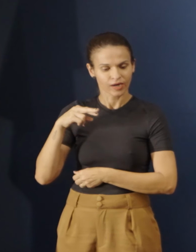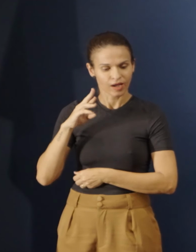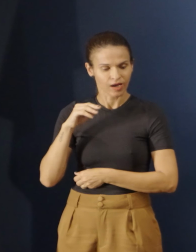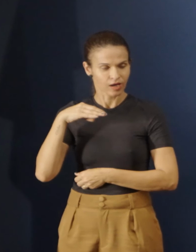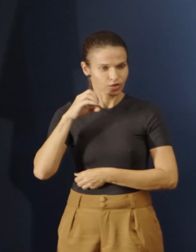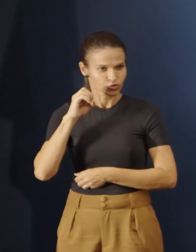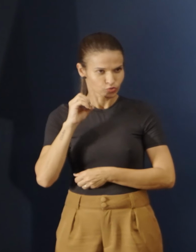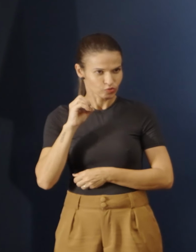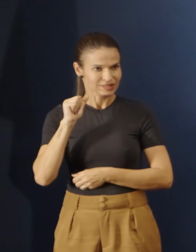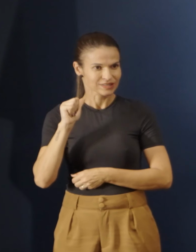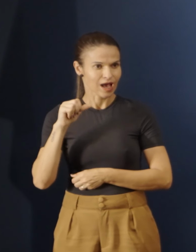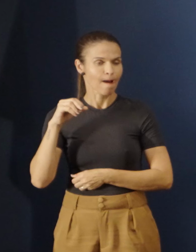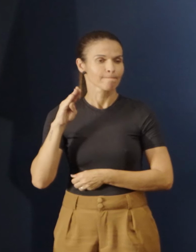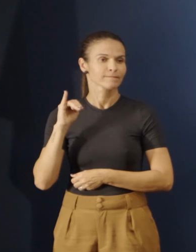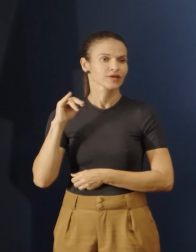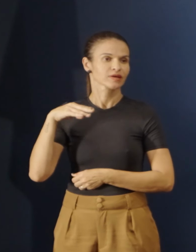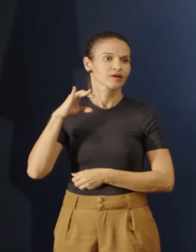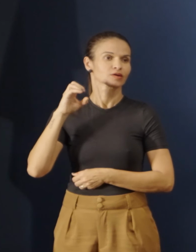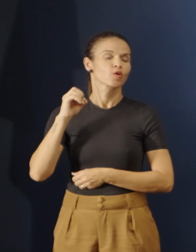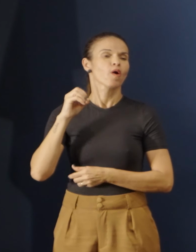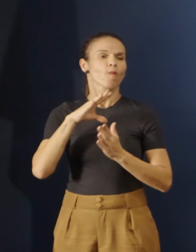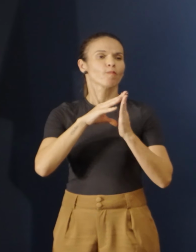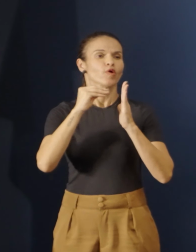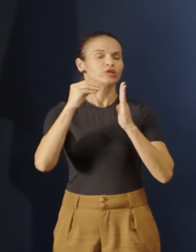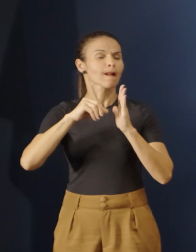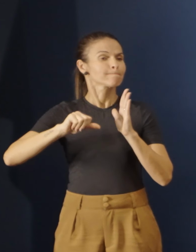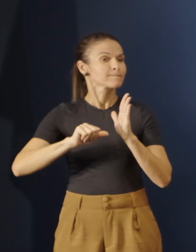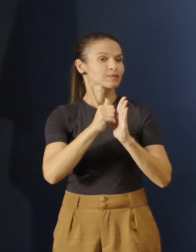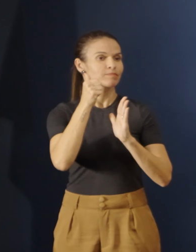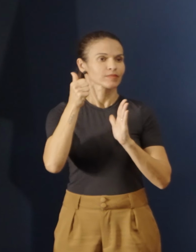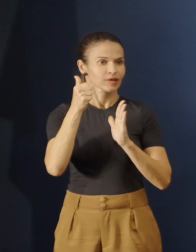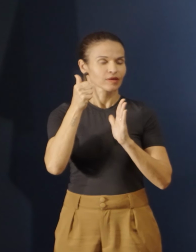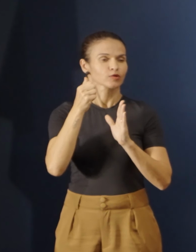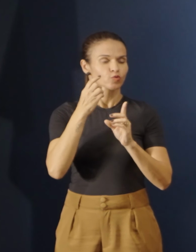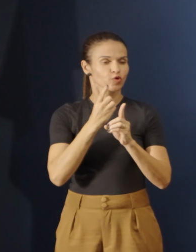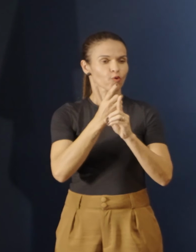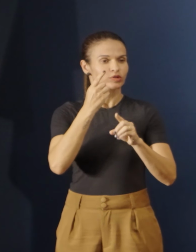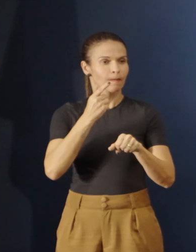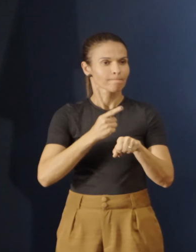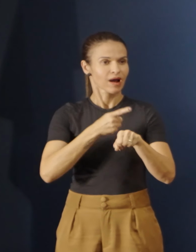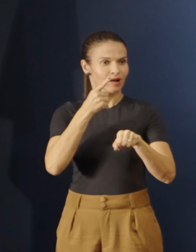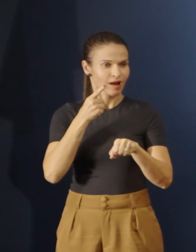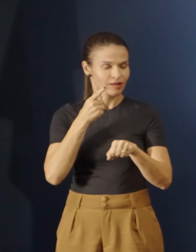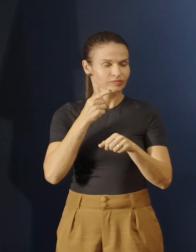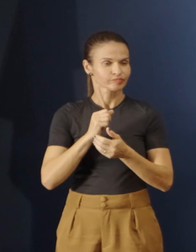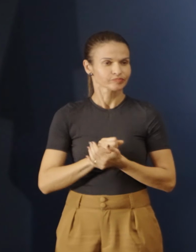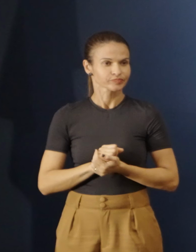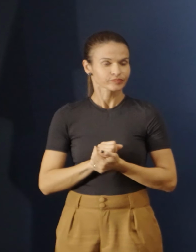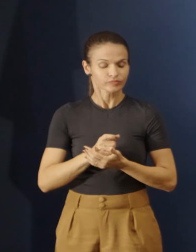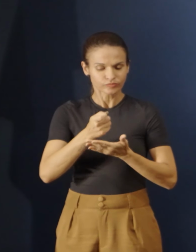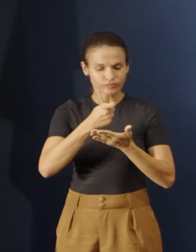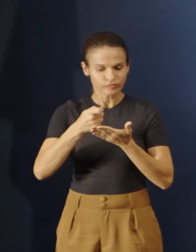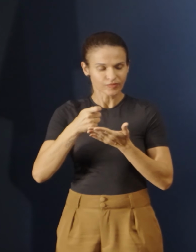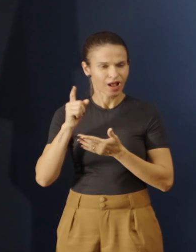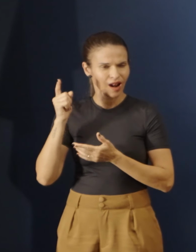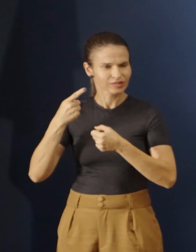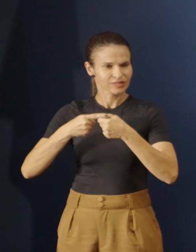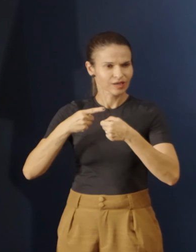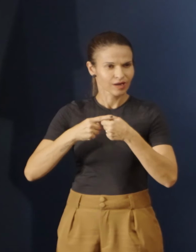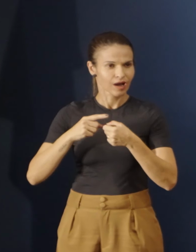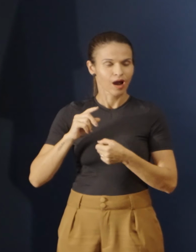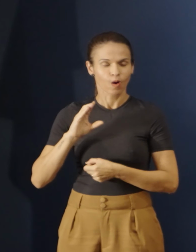tombado pelo IFAN, na minha opinião. É um livro, um exemplar. É a primeira edição do Encontro Marcado, do Fernando Sabino. E um escritor lá de Cataguases,